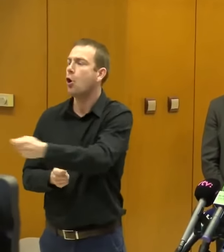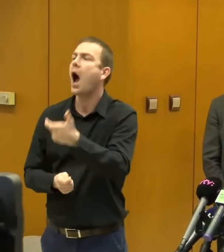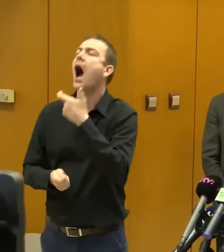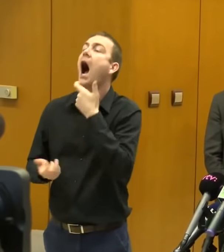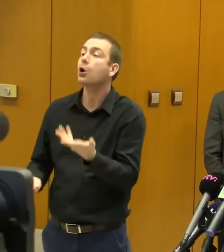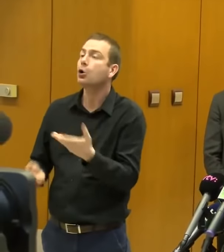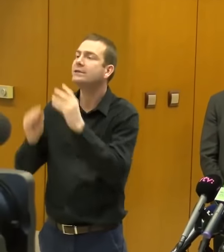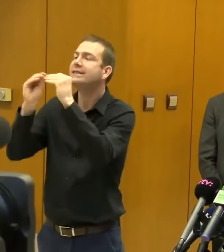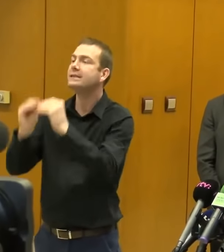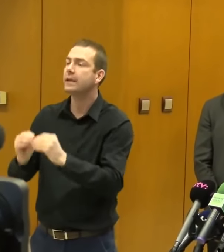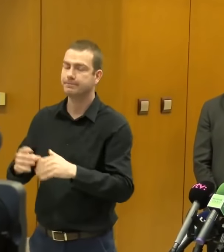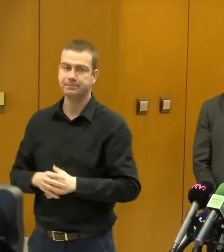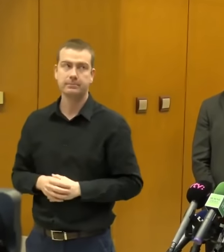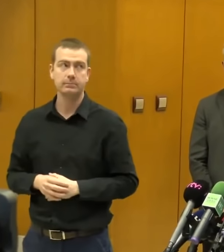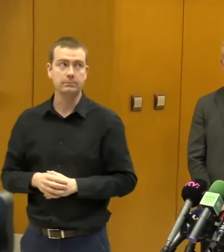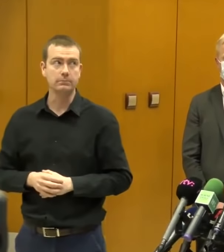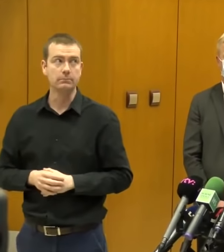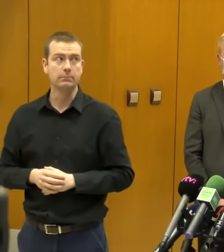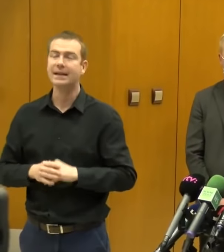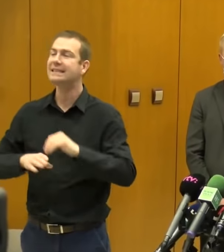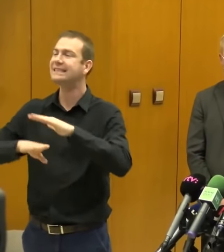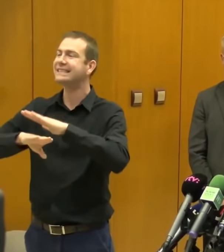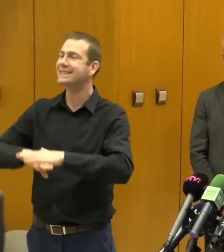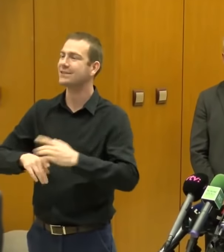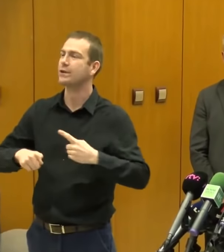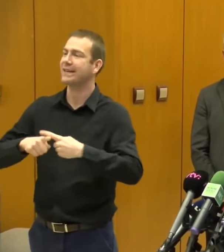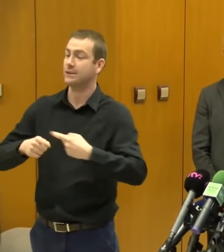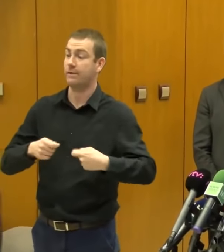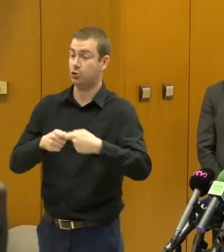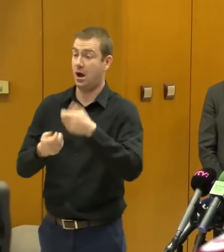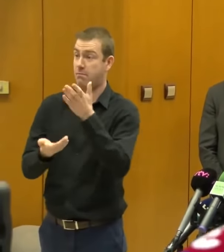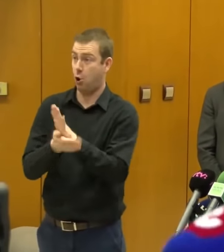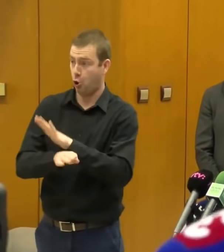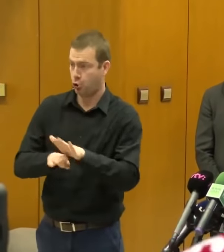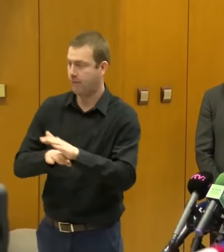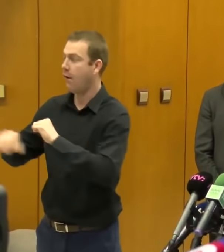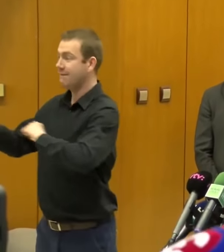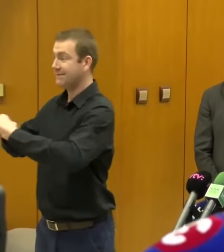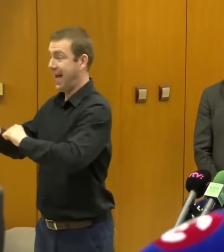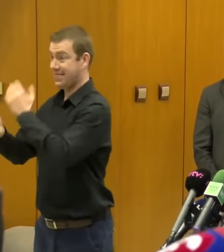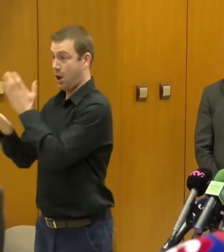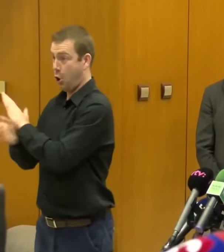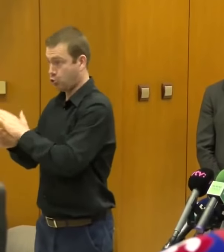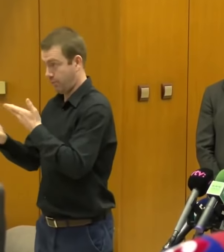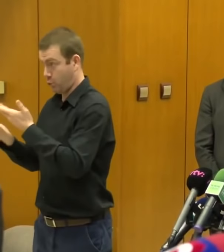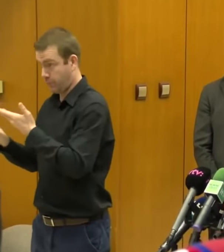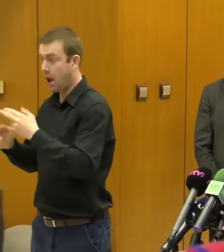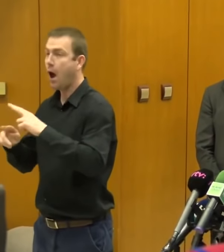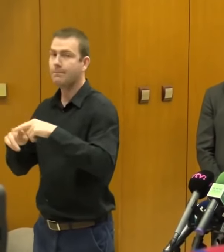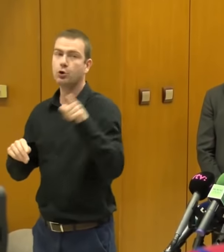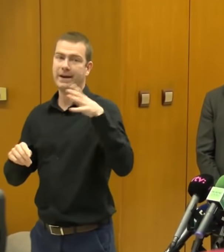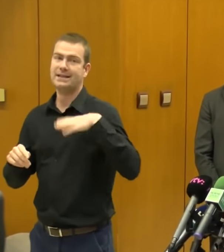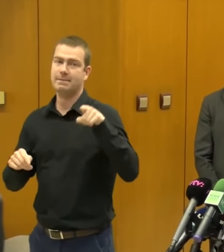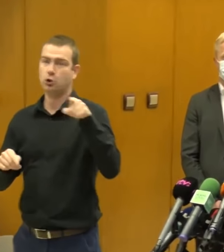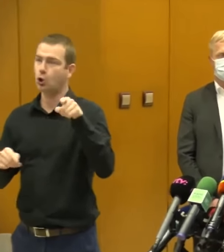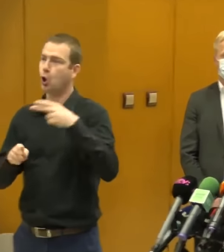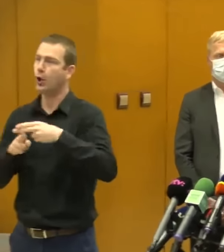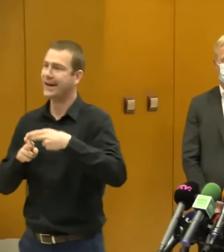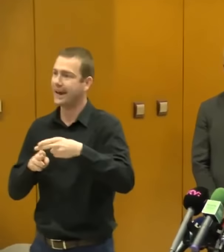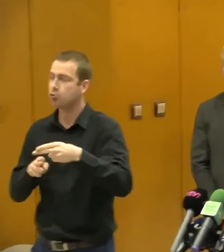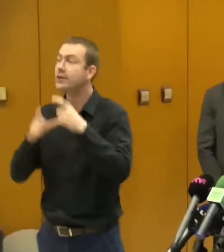Hneď ako skončíme zasadnutie ústredného krízového štábu, ako skončí vláda, budeme pokračovať práve v riešení takýchto otázok, ale